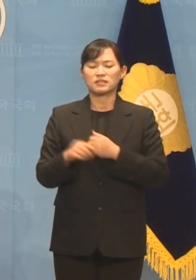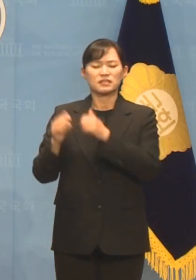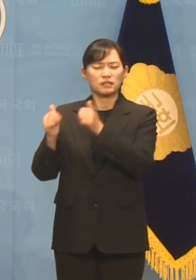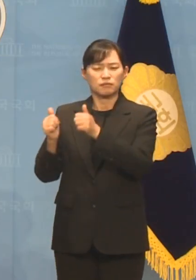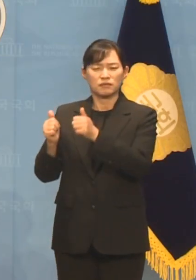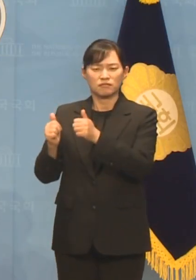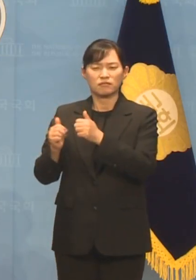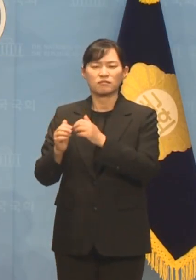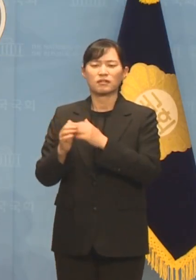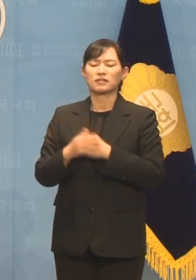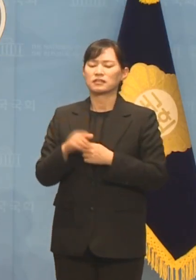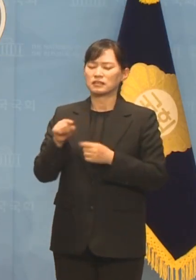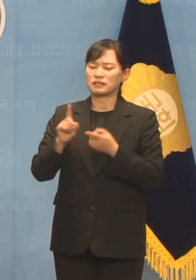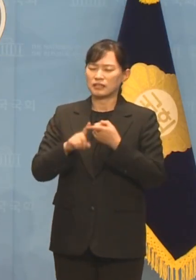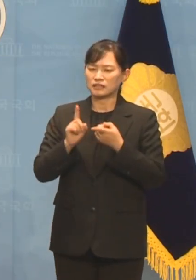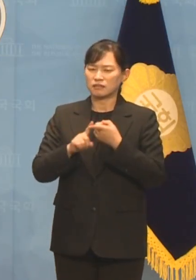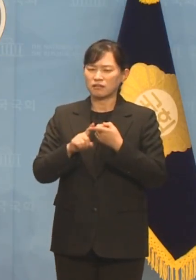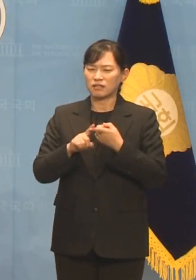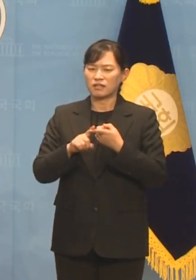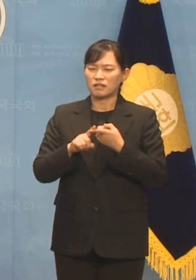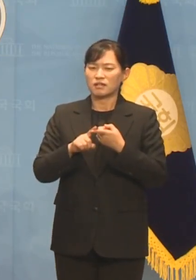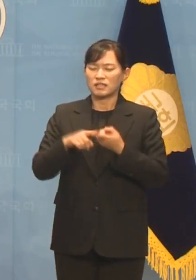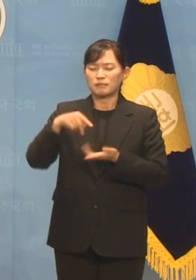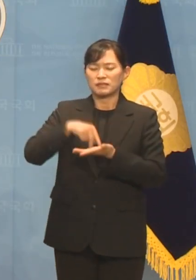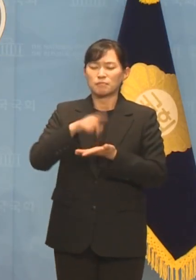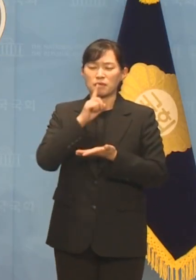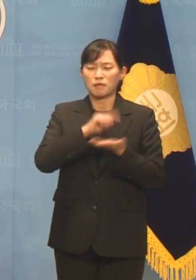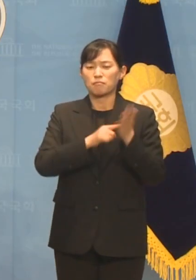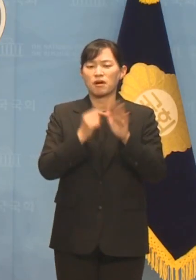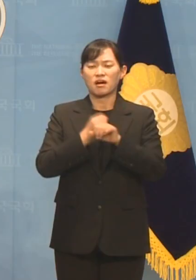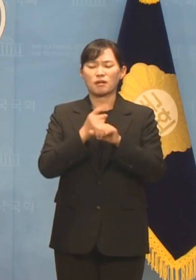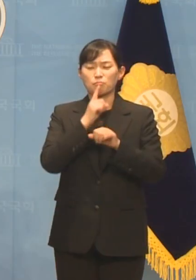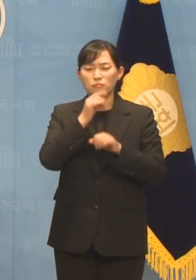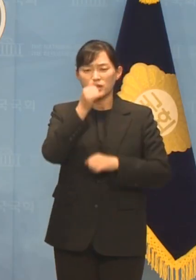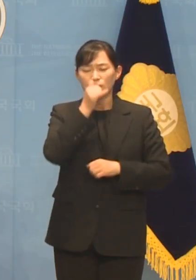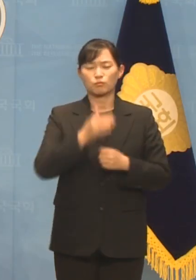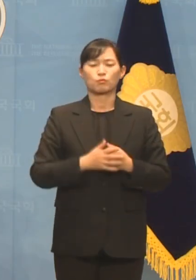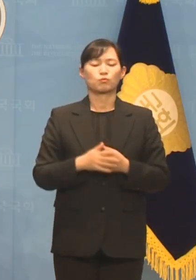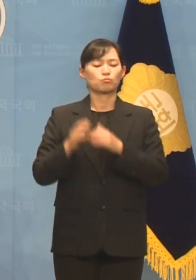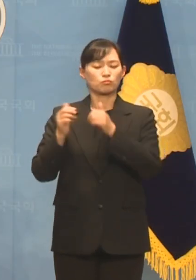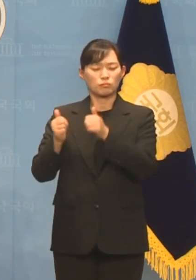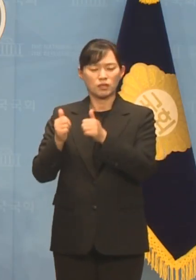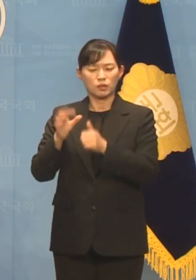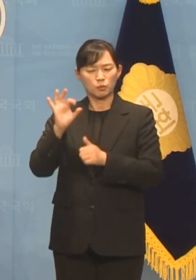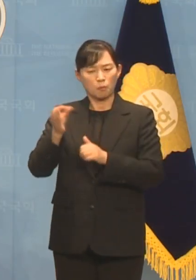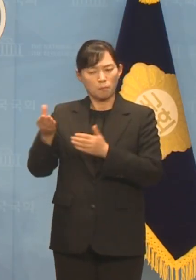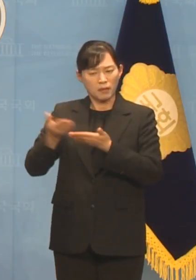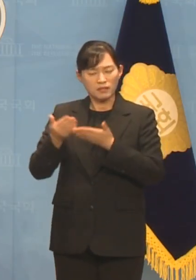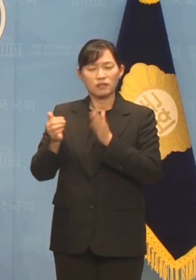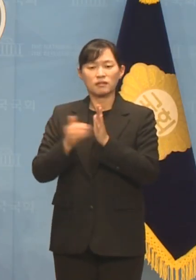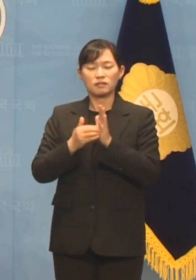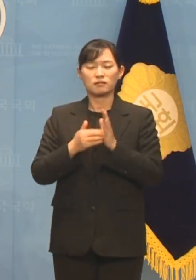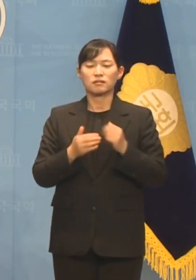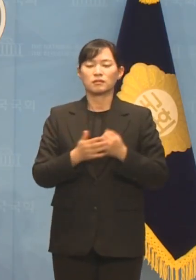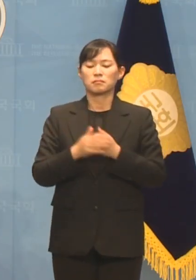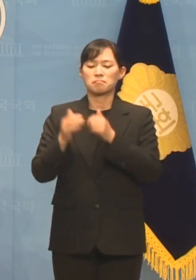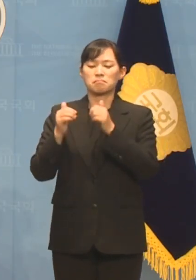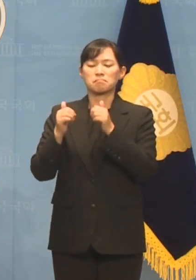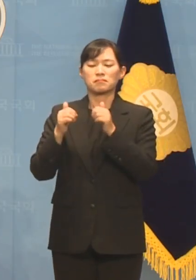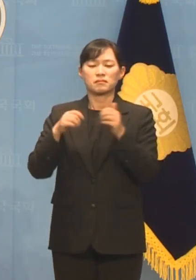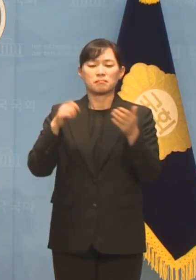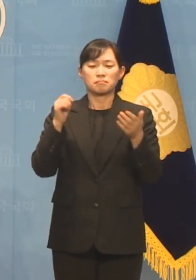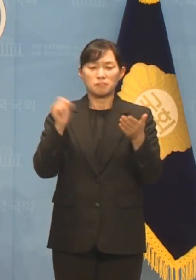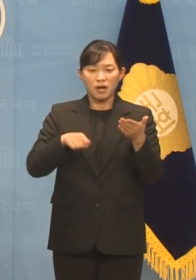소문에 대해 해명하라는 내용이 퍼지고 있으며 스레드를 통해서는 재판관이 뇌물을 받았거나 협박을 받아서 판결이